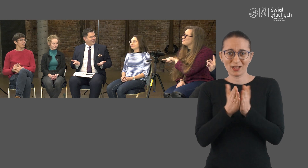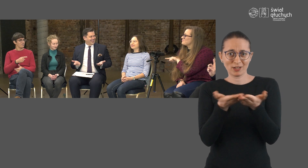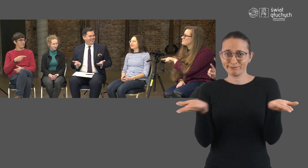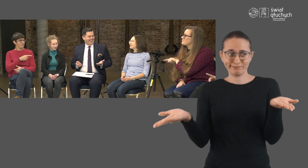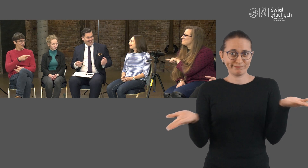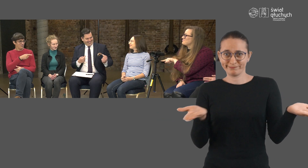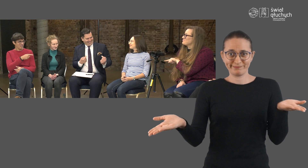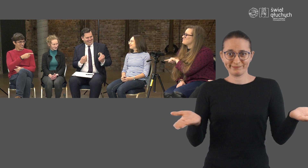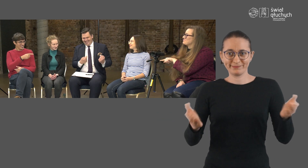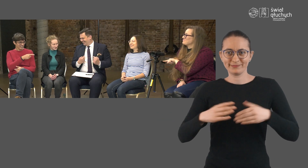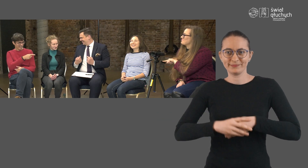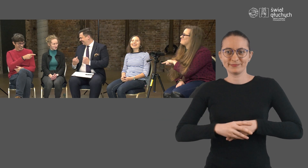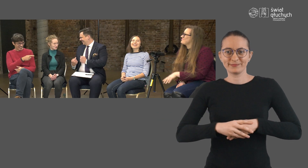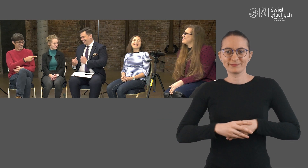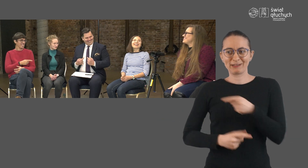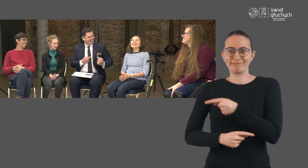strona?